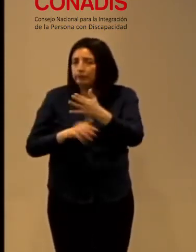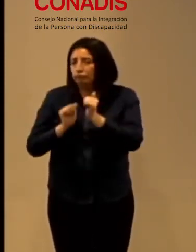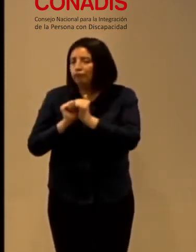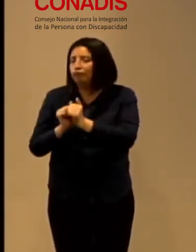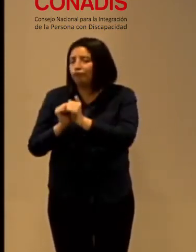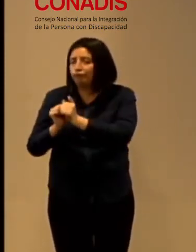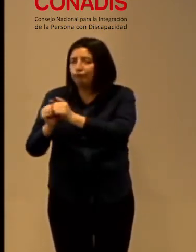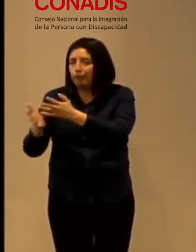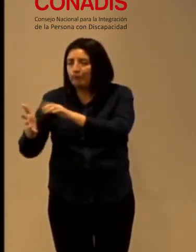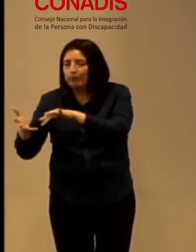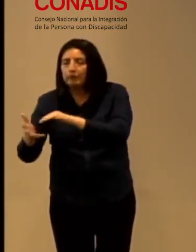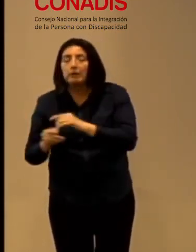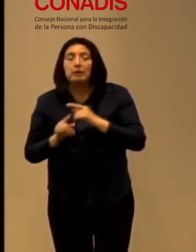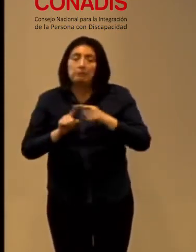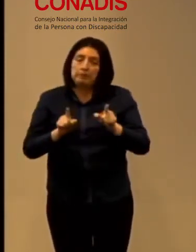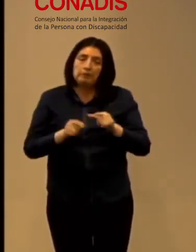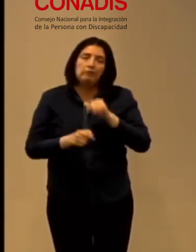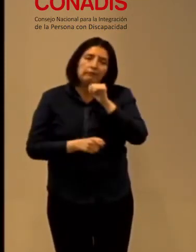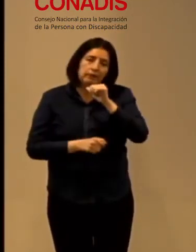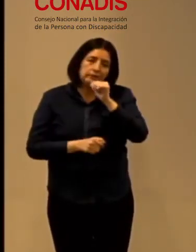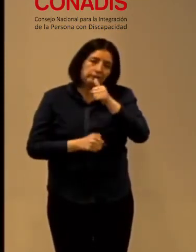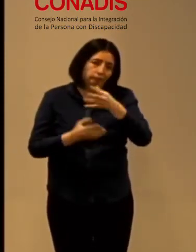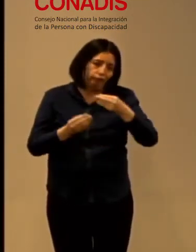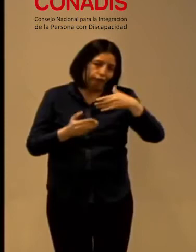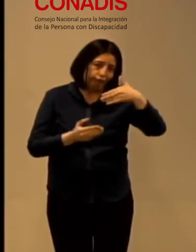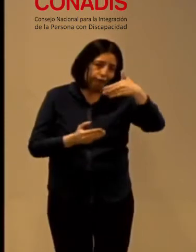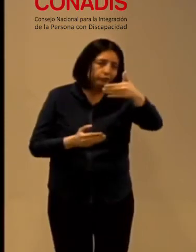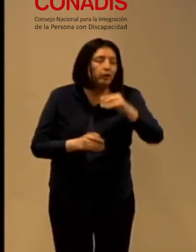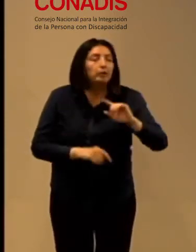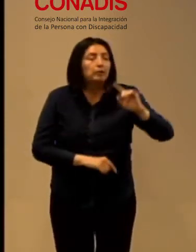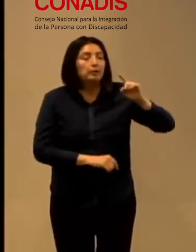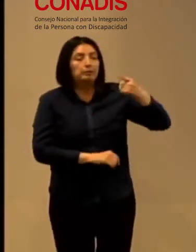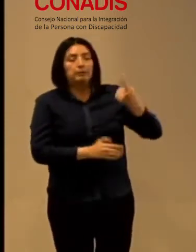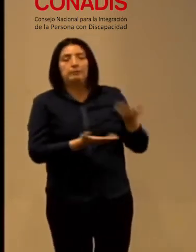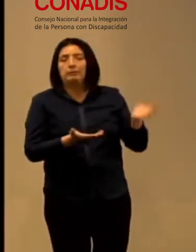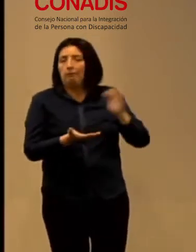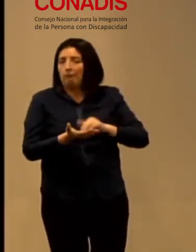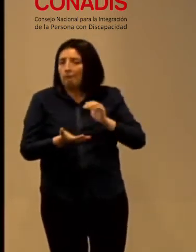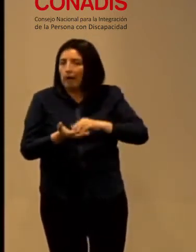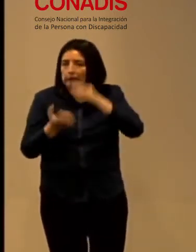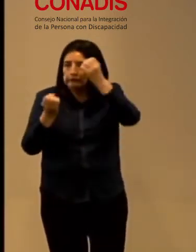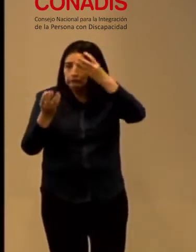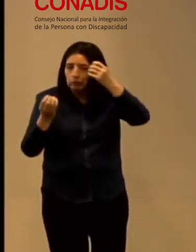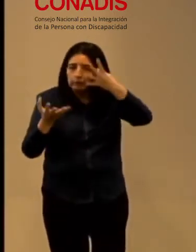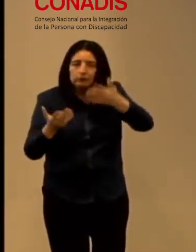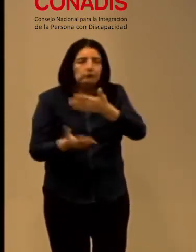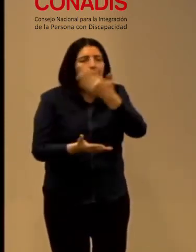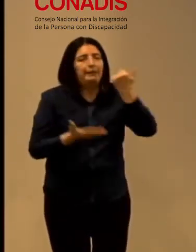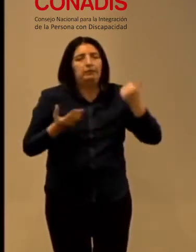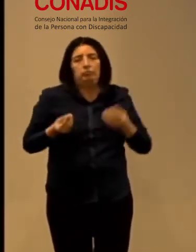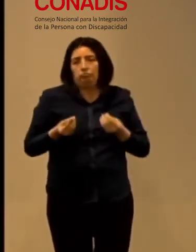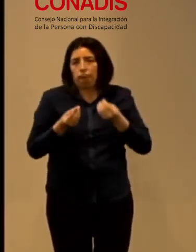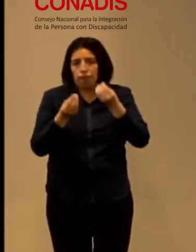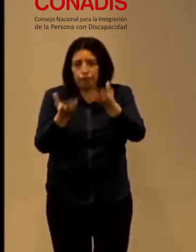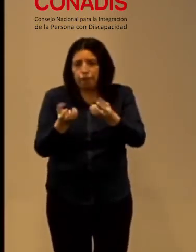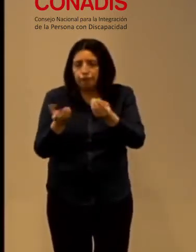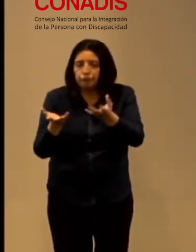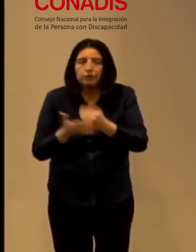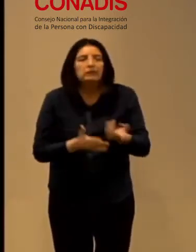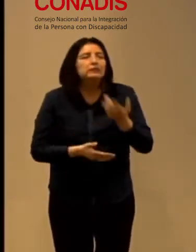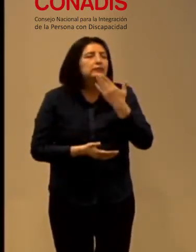acompañamiento. Pero todavía tenemos muchos desafíos. Primero, necesitamos generar mayor y mejor información sobre nuestros